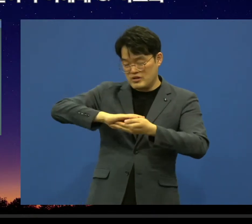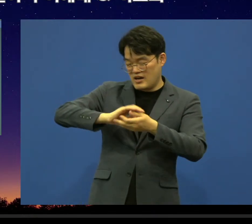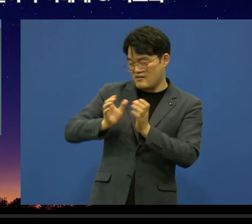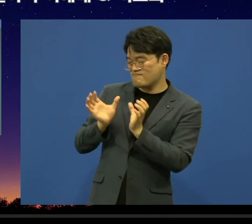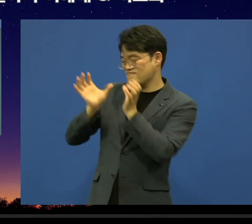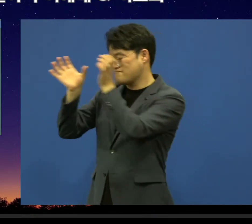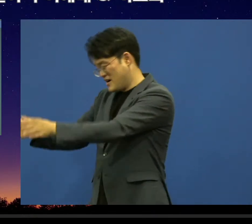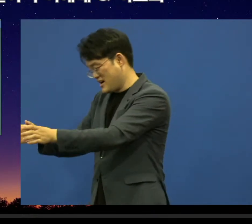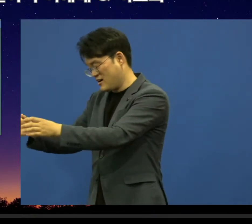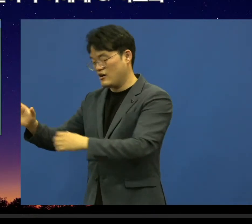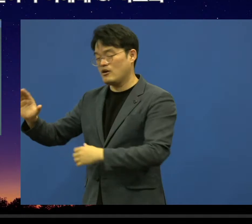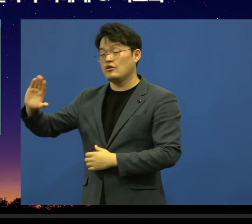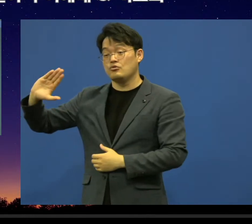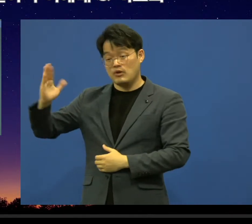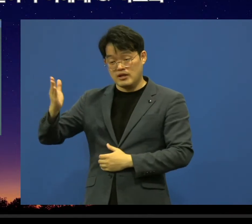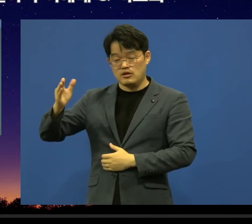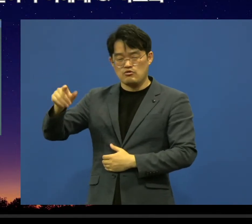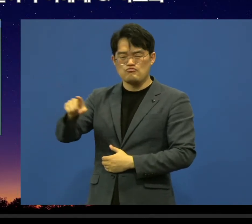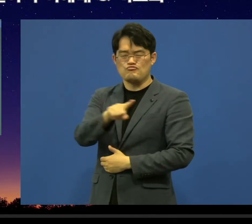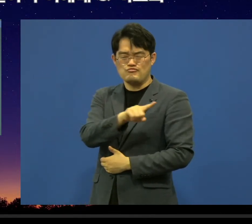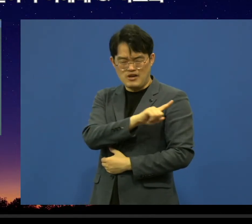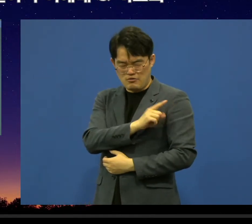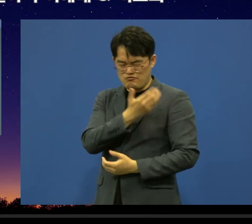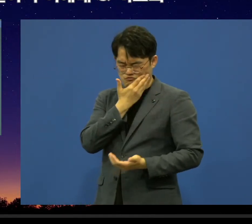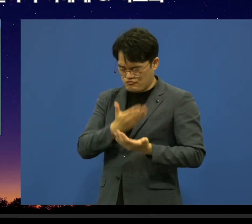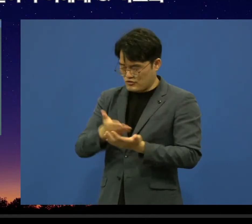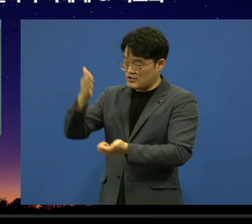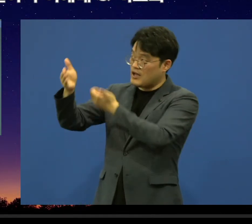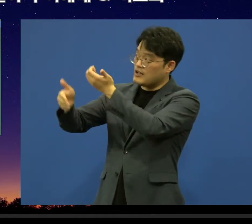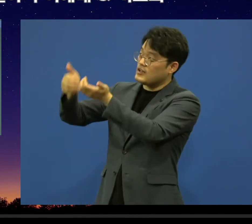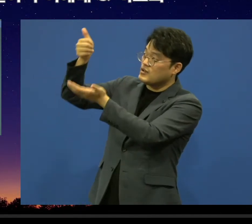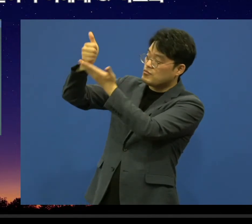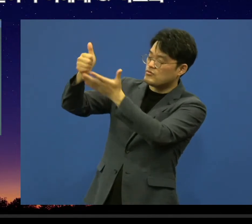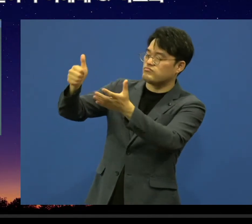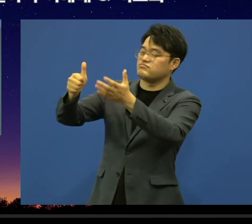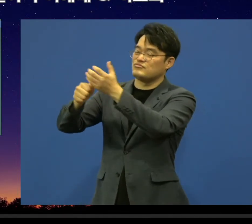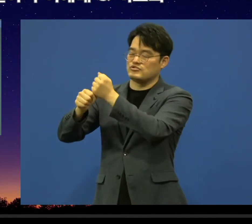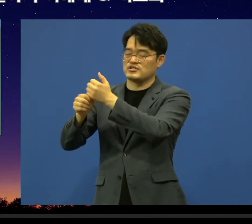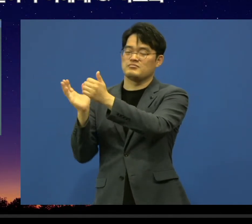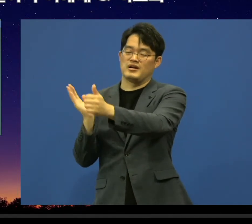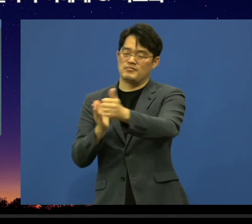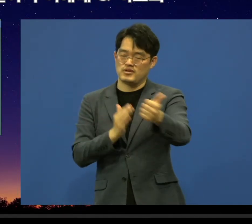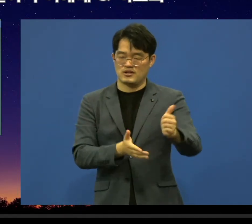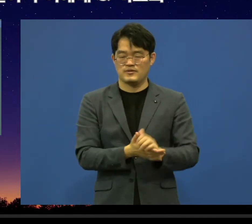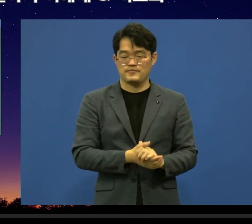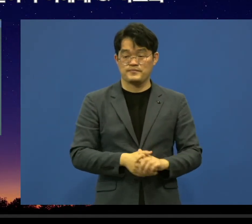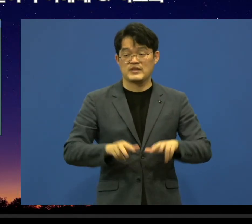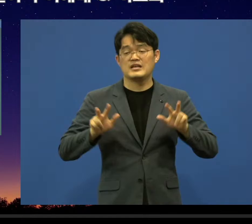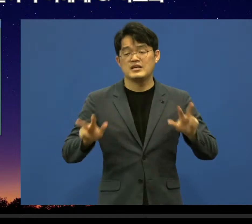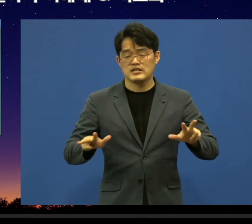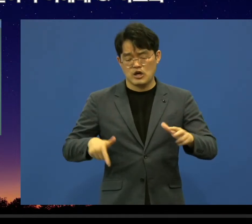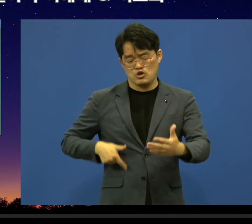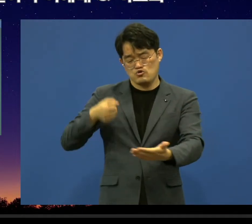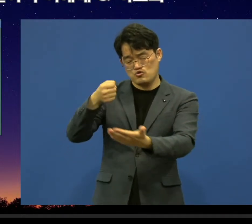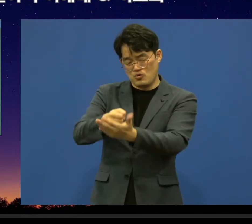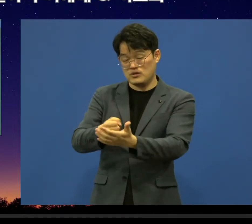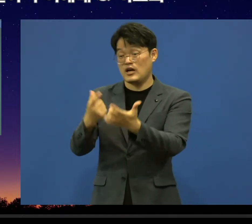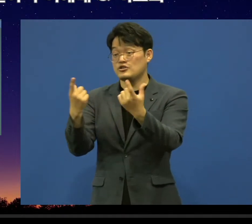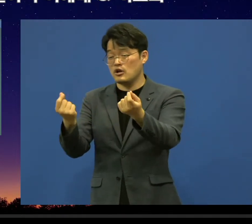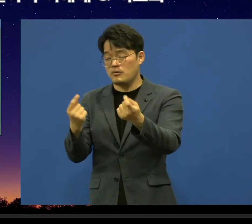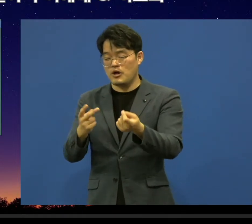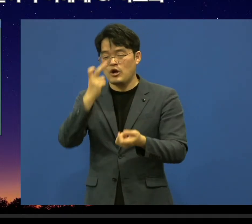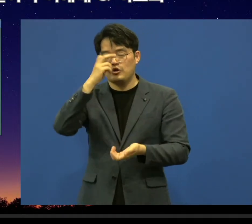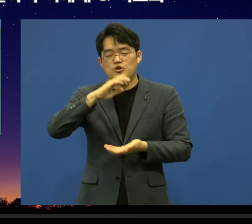붙들게 되기를 바랍니다. 이제 용사답게 도시락이 아니라 골리앗을 상대할 물맷돌을